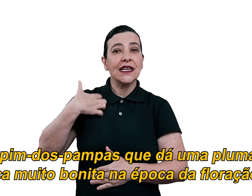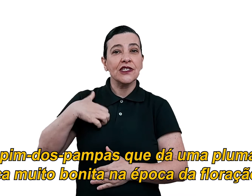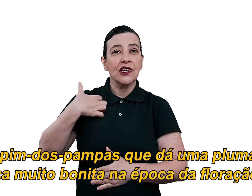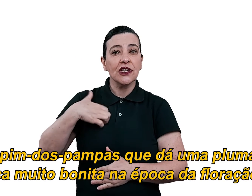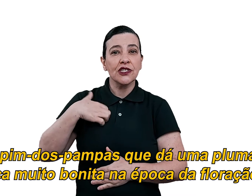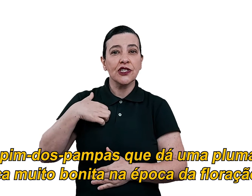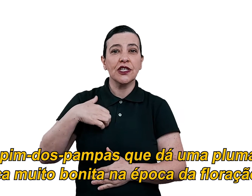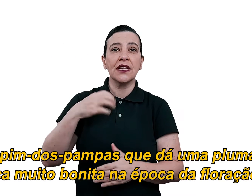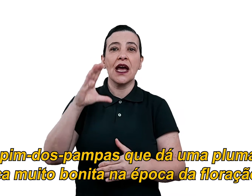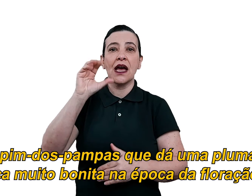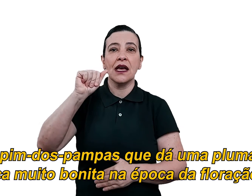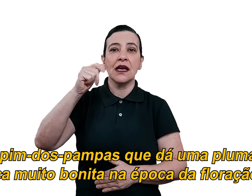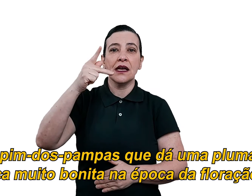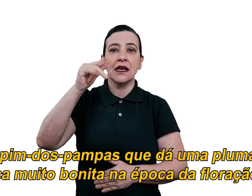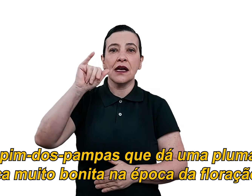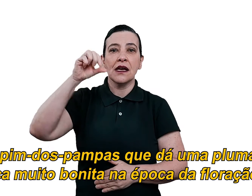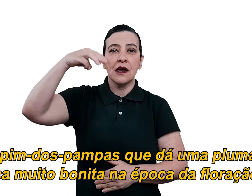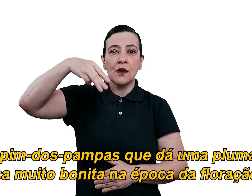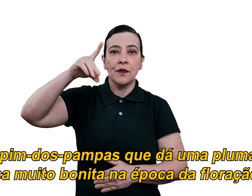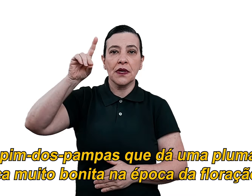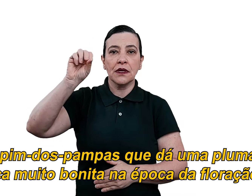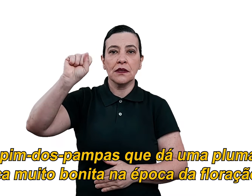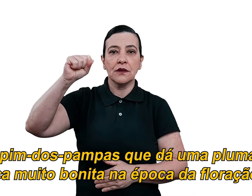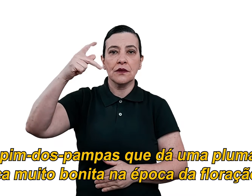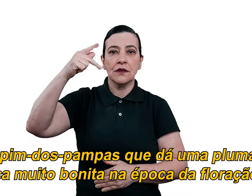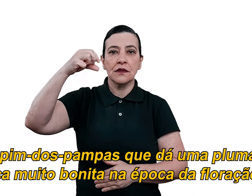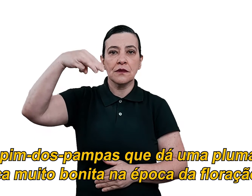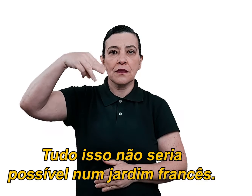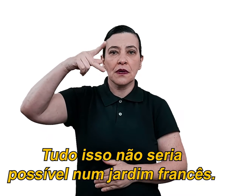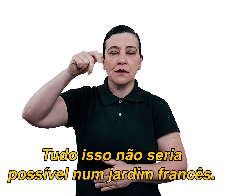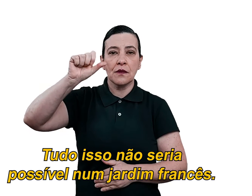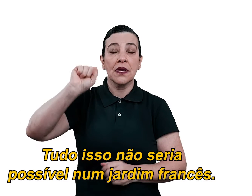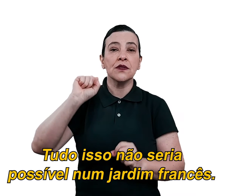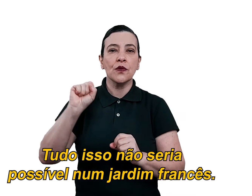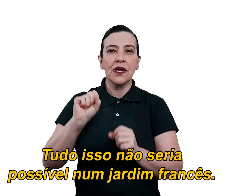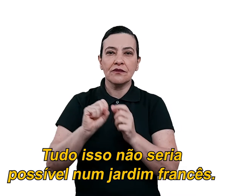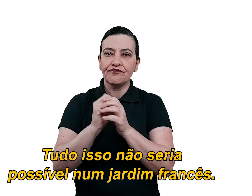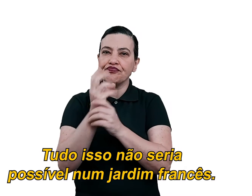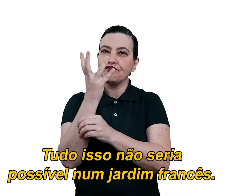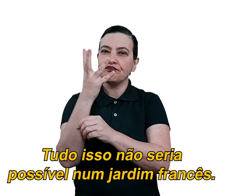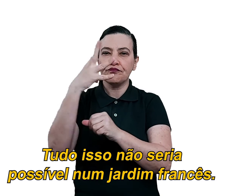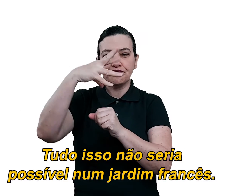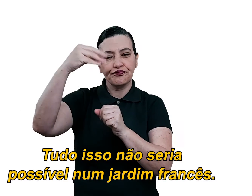uma pluma branca muito bonita na época da floração. Tudo isso